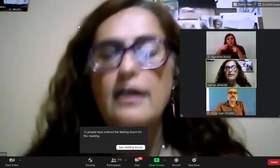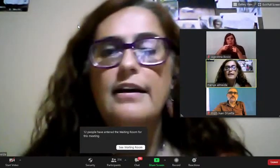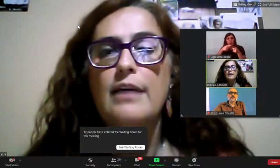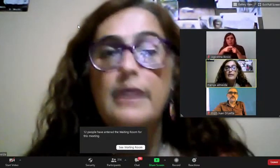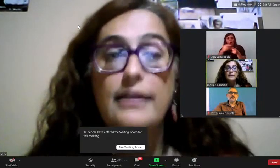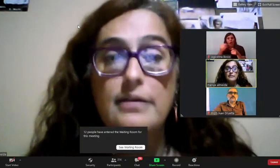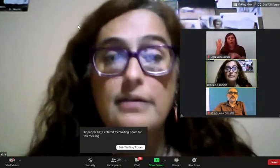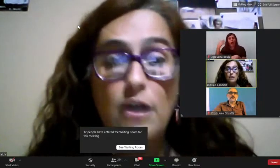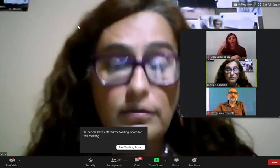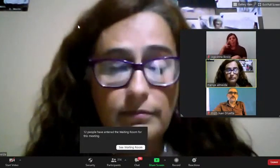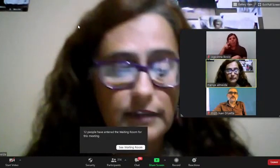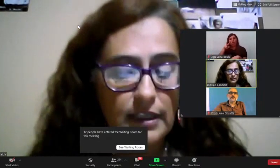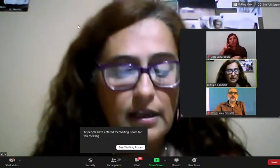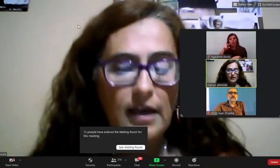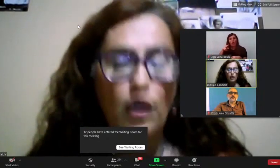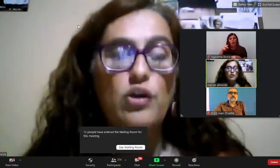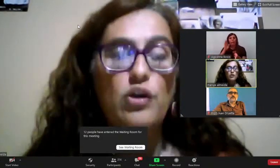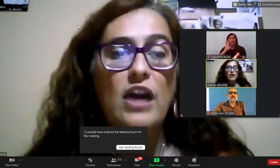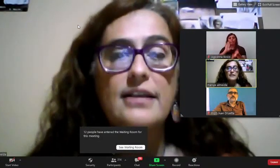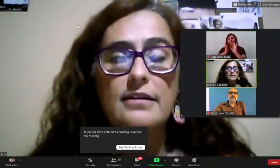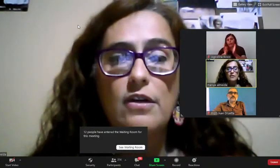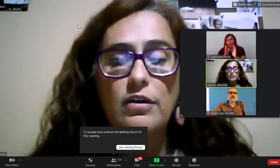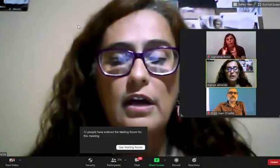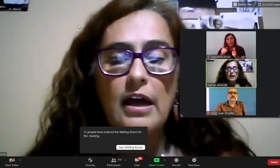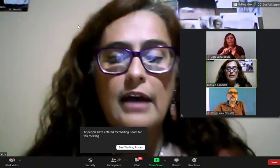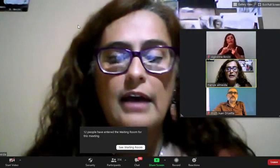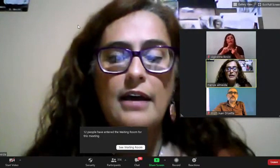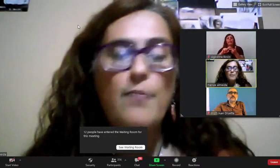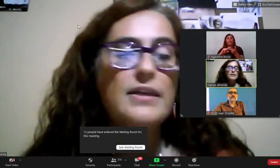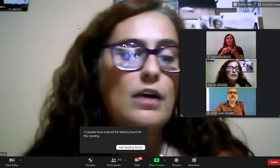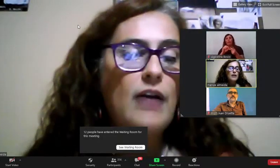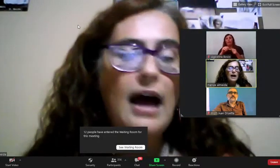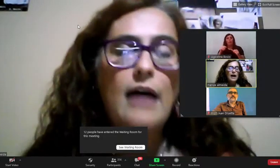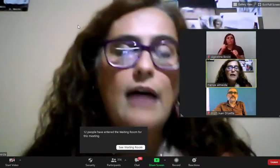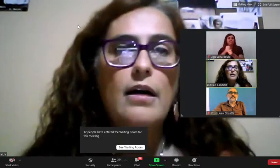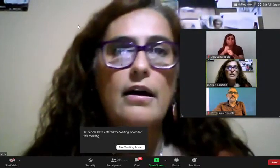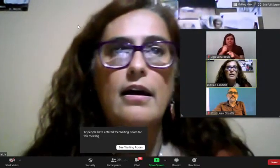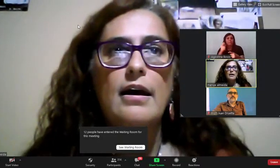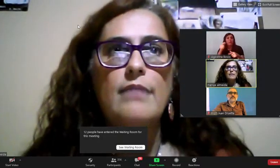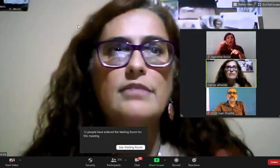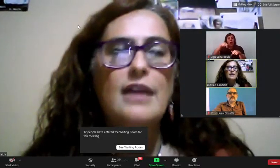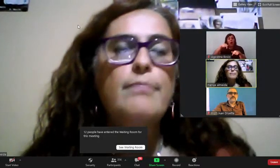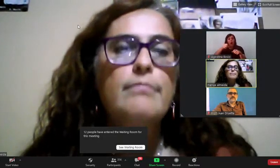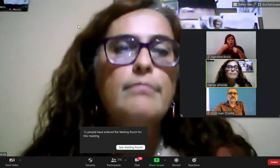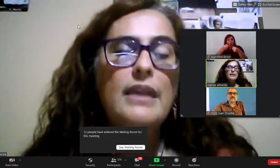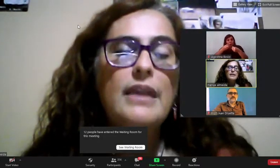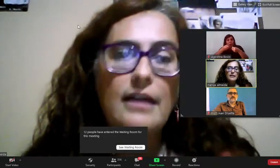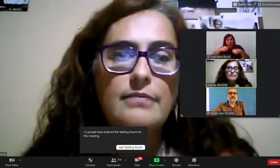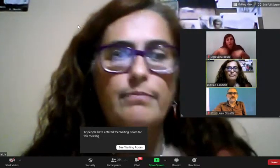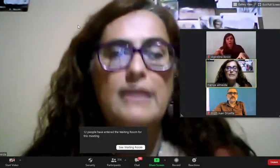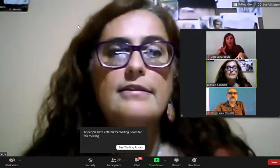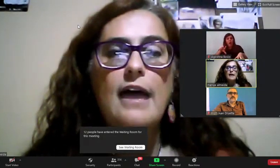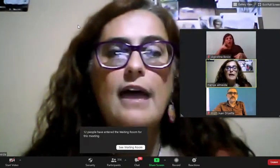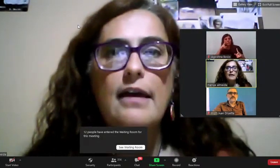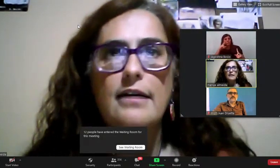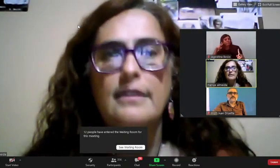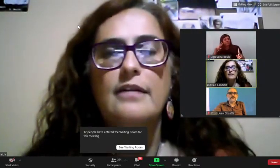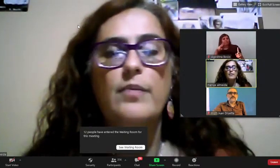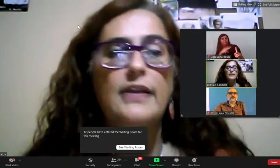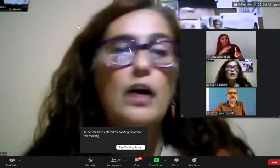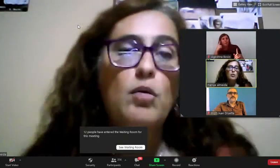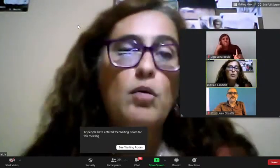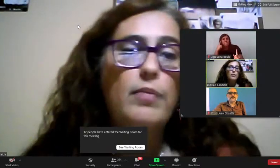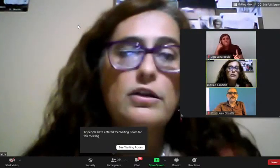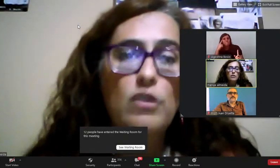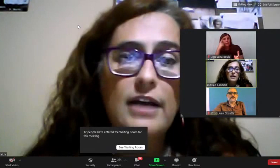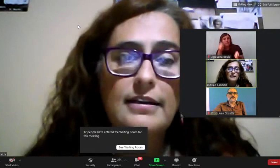de rehabilitación, ¿sí? O de realización, y empezaron a ser vistas, pensadas,